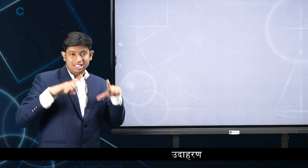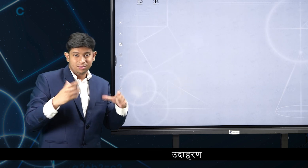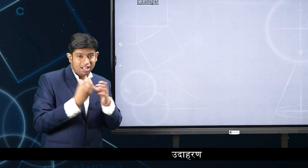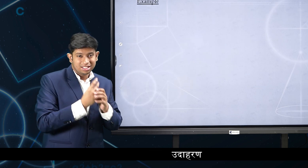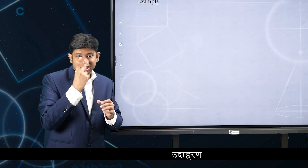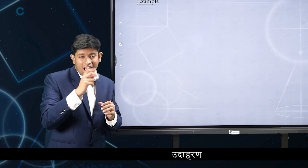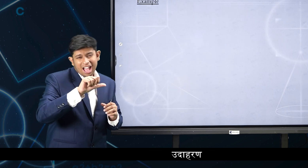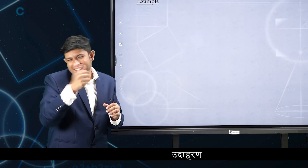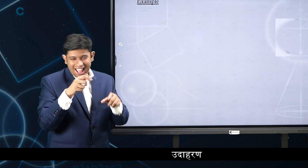उदाहरण